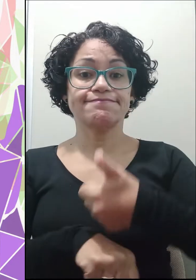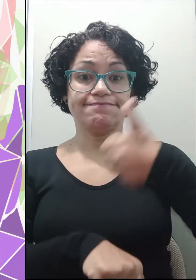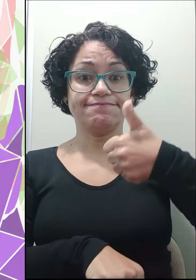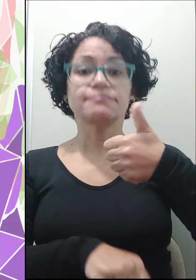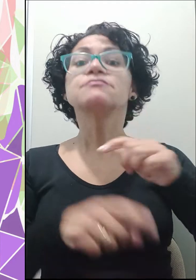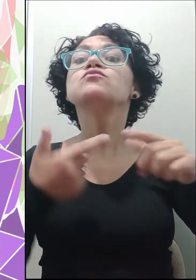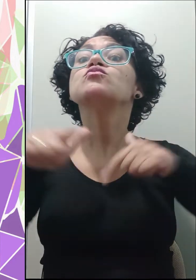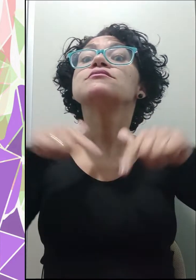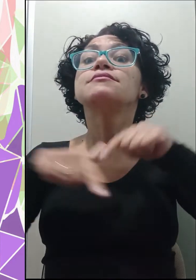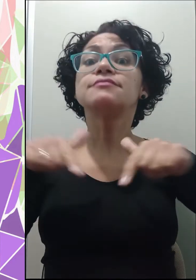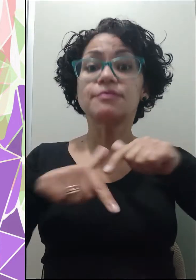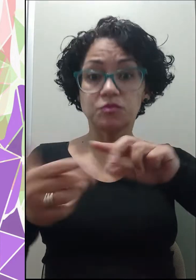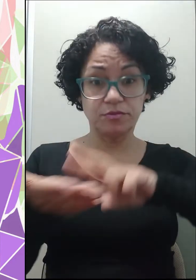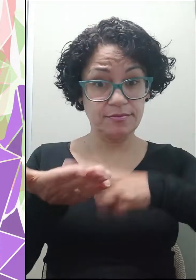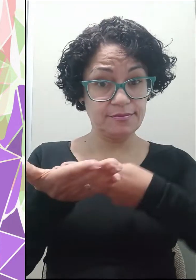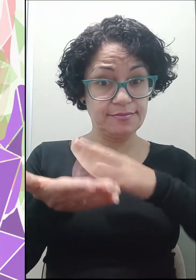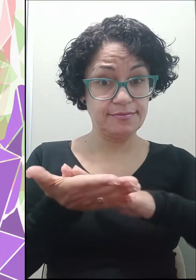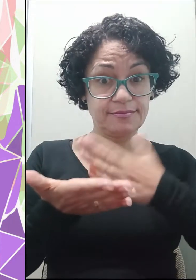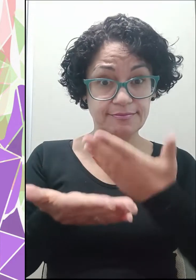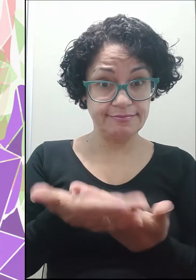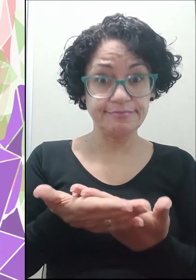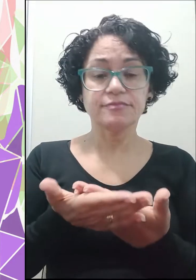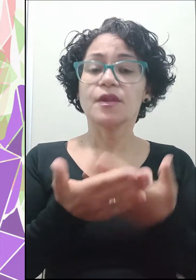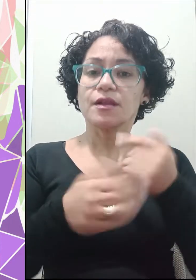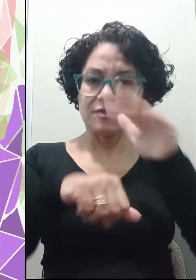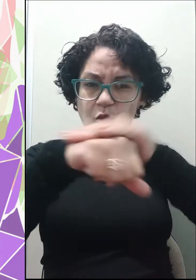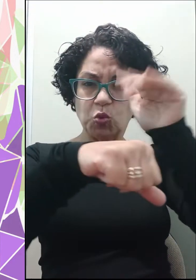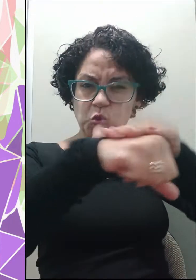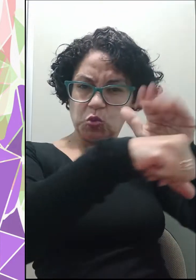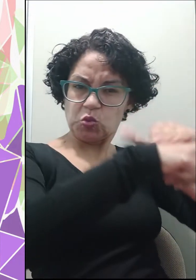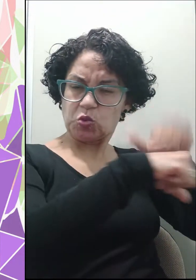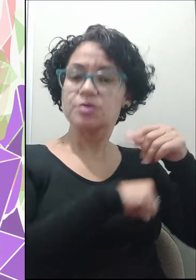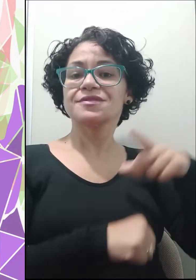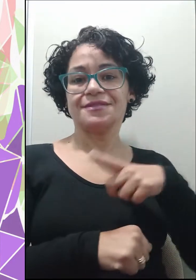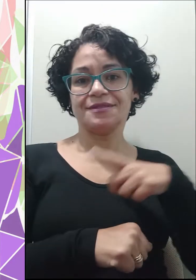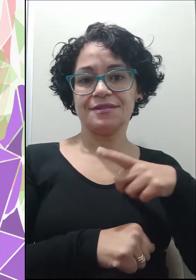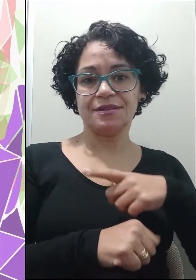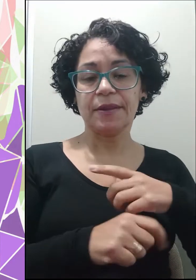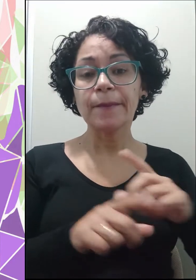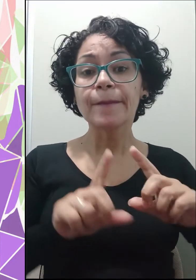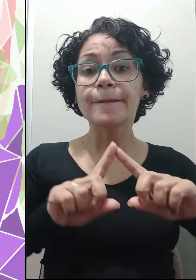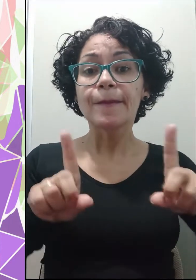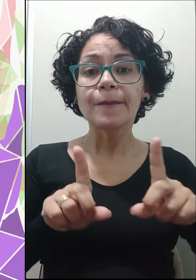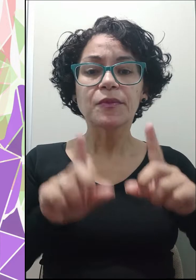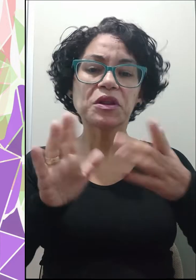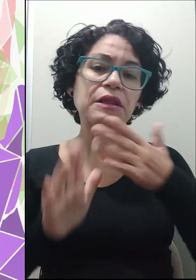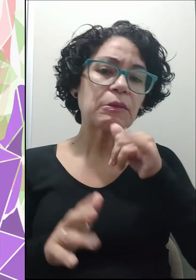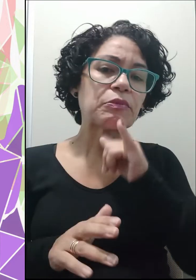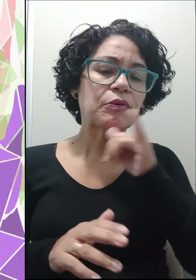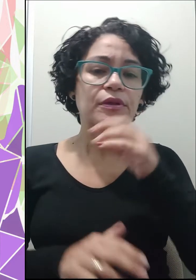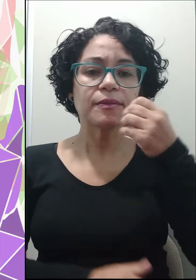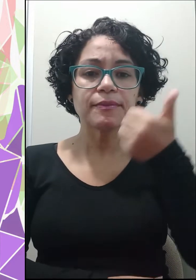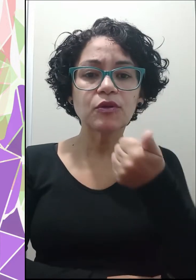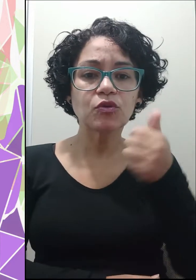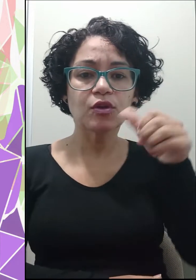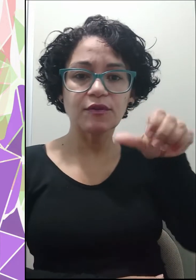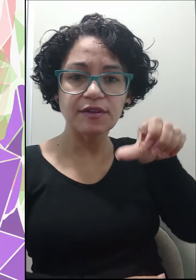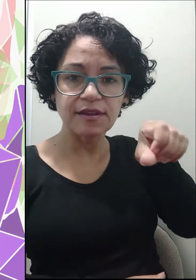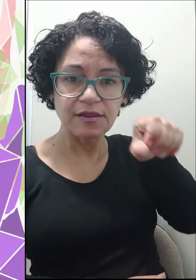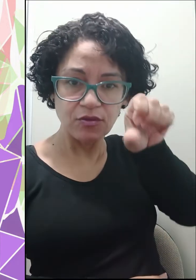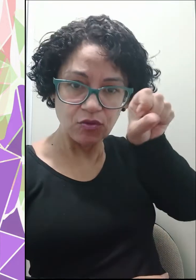dos intérpretes, muito solicitado. Em meados do ano de 1980, o trabalho